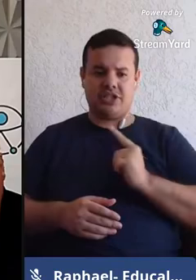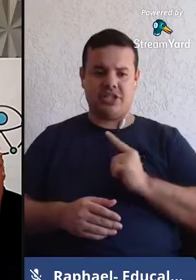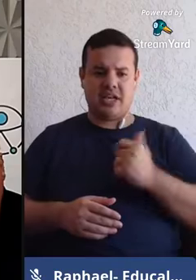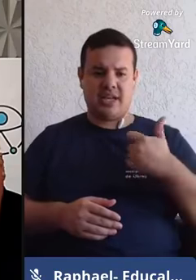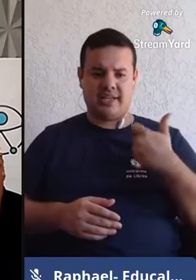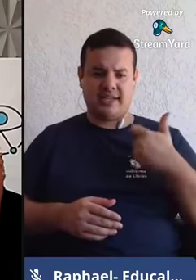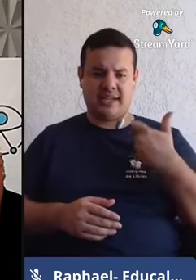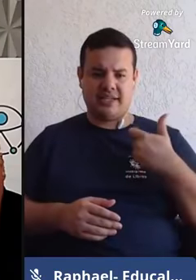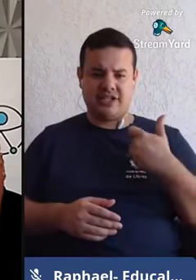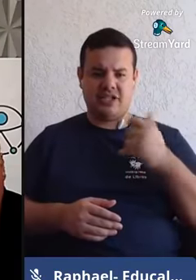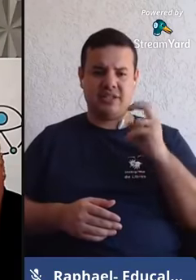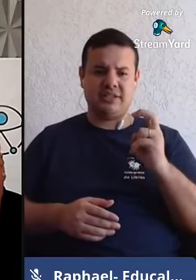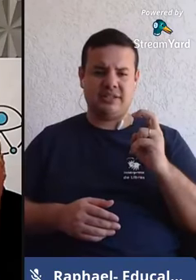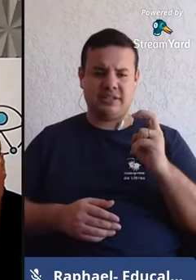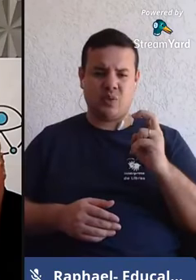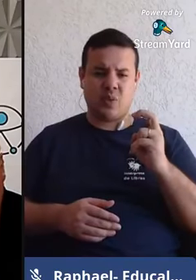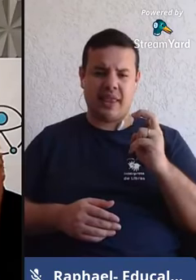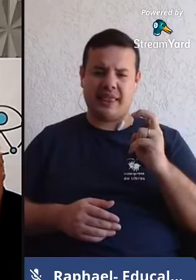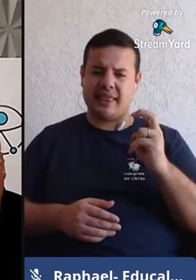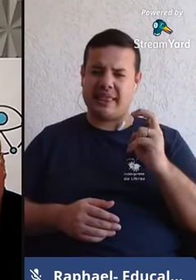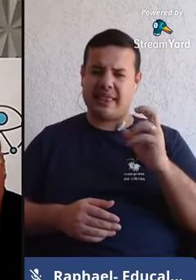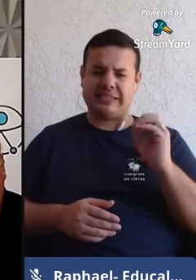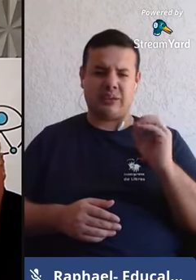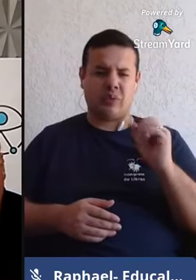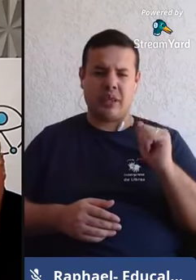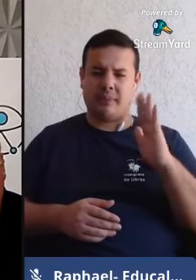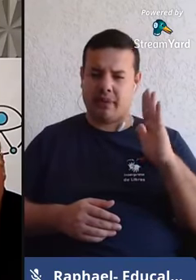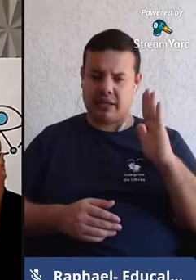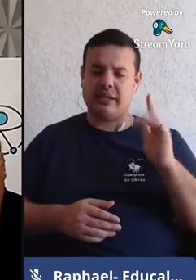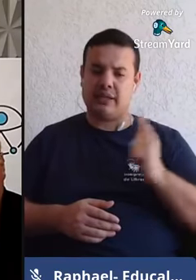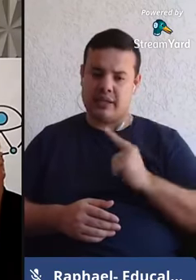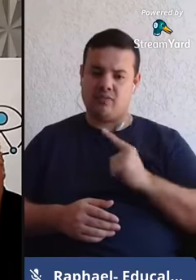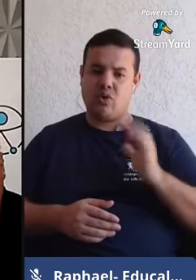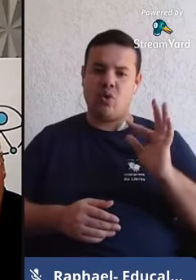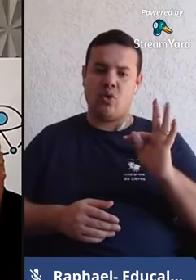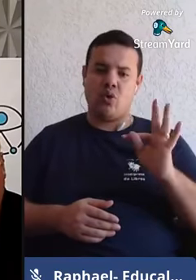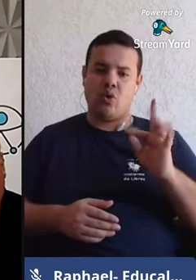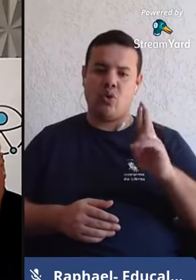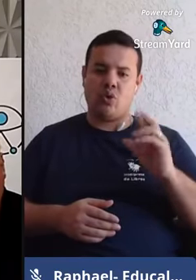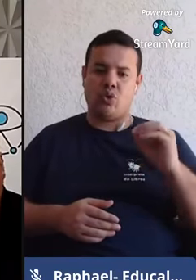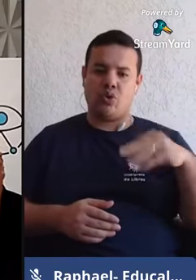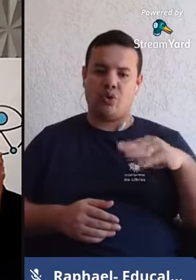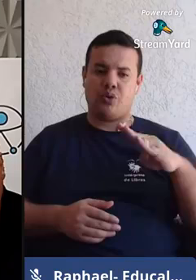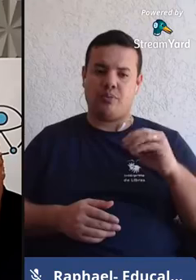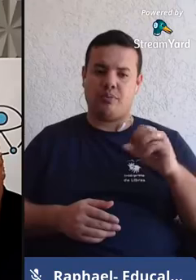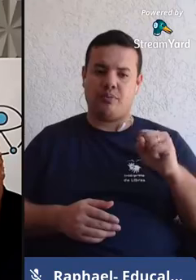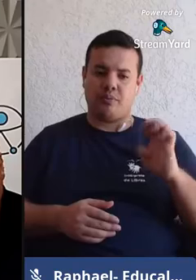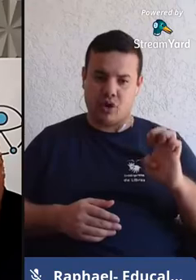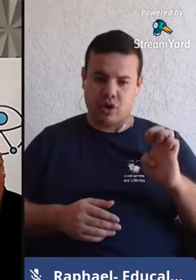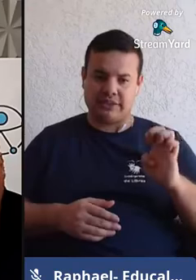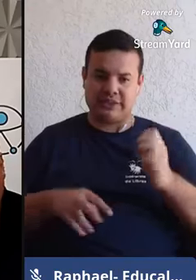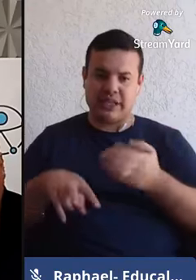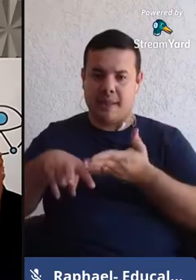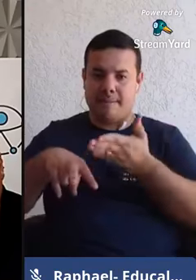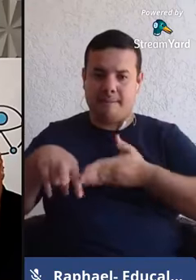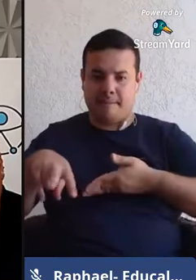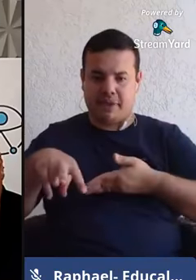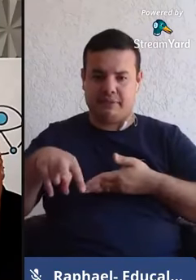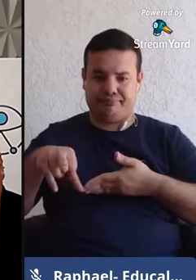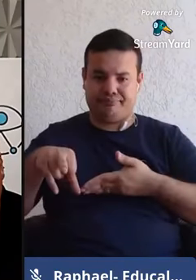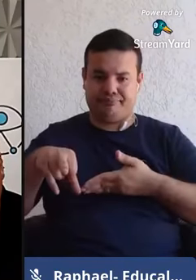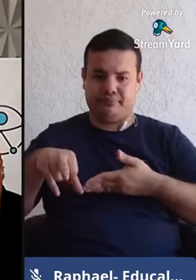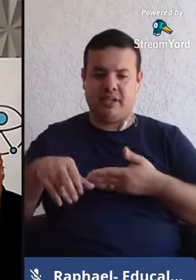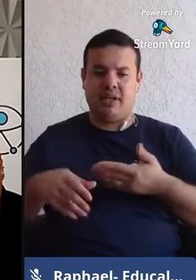lá, 50 e tantos anos, ele teve uma trombose e ele perdeu uma perna. Então, eu convivi com meu pai, sei lá